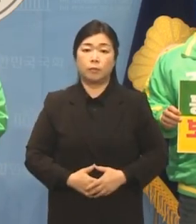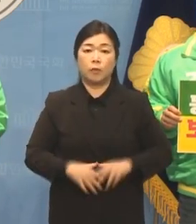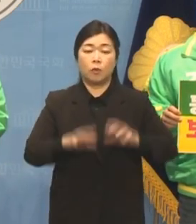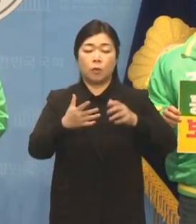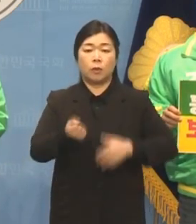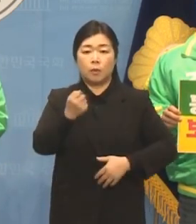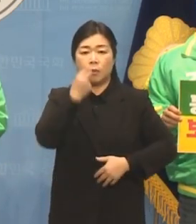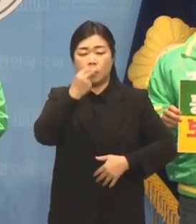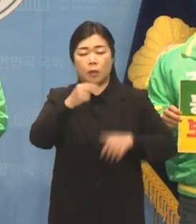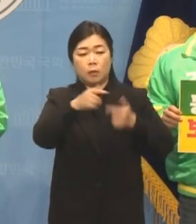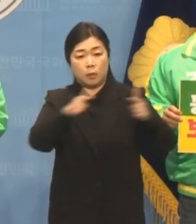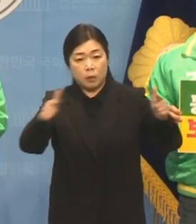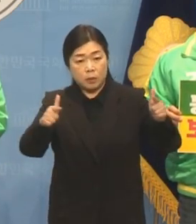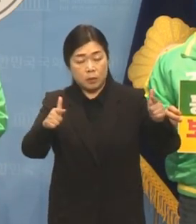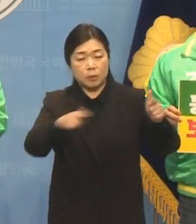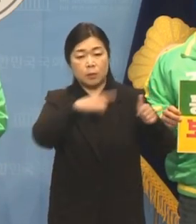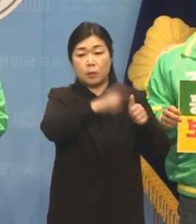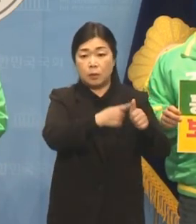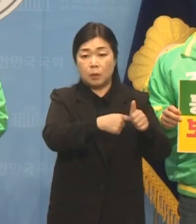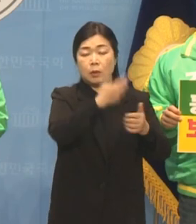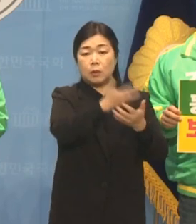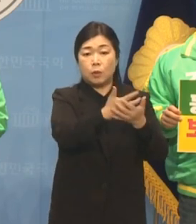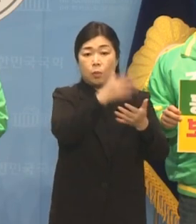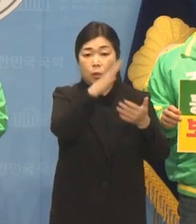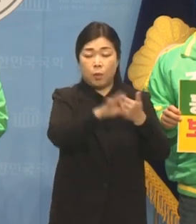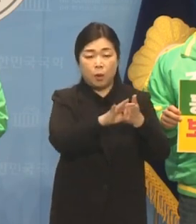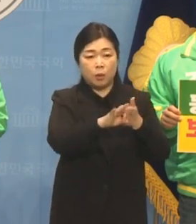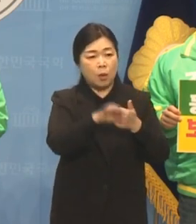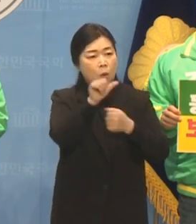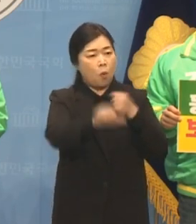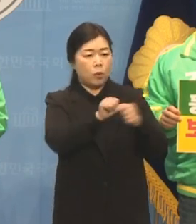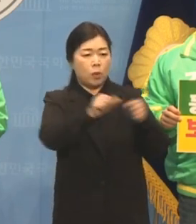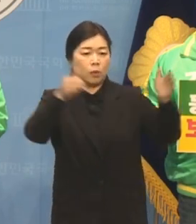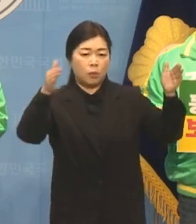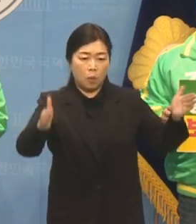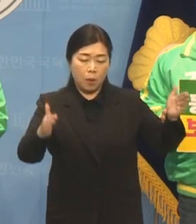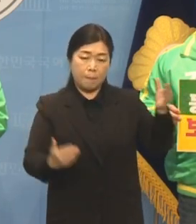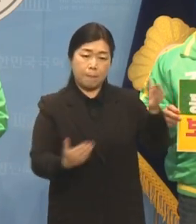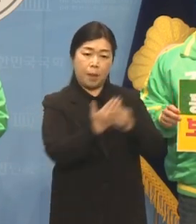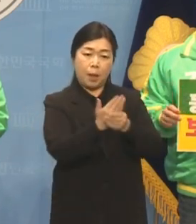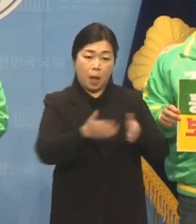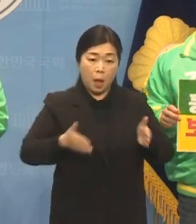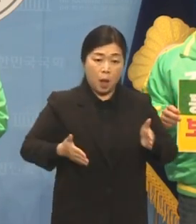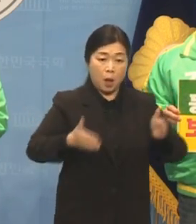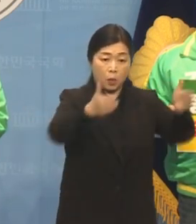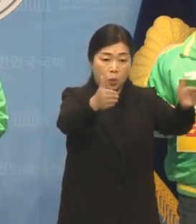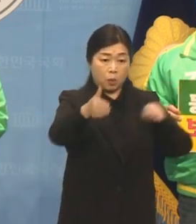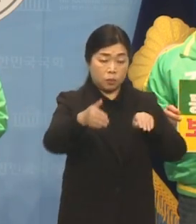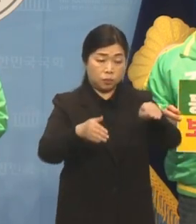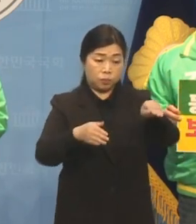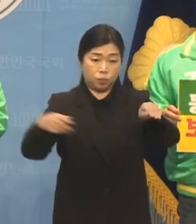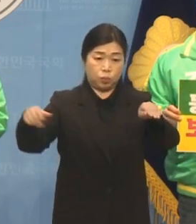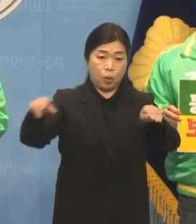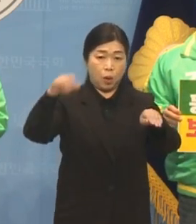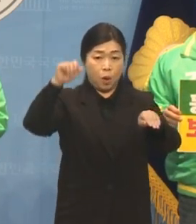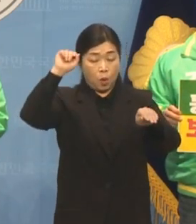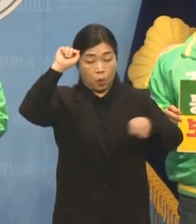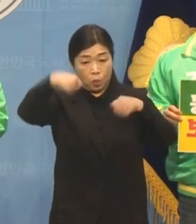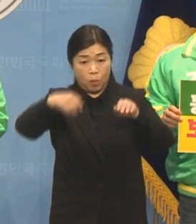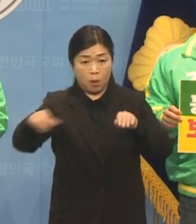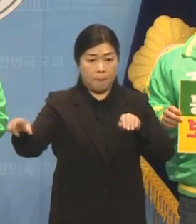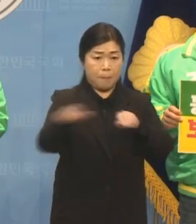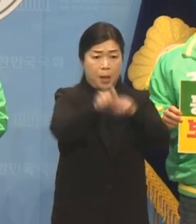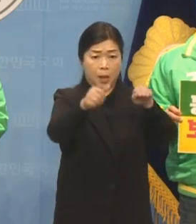따르면 최근 5년간 발생한 로드킬은 15만 건에 이르고 실제 발생 건수는 10만 건이